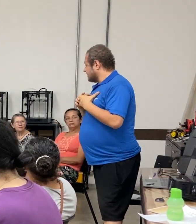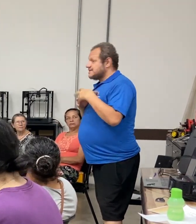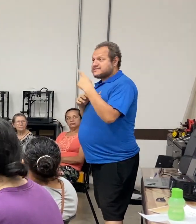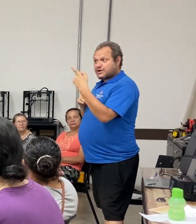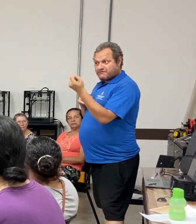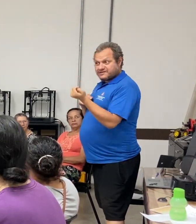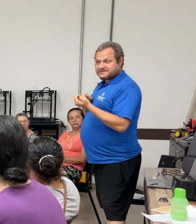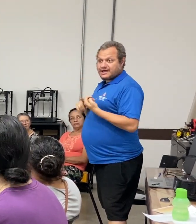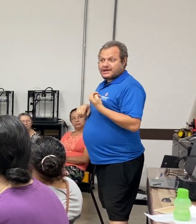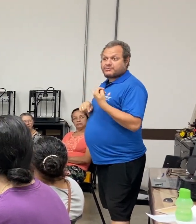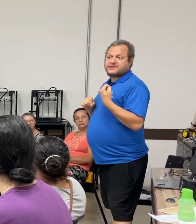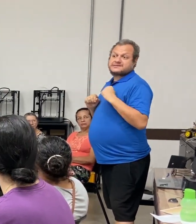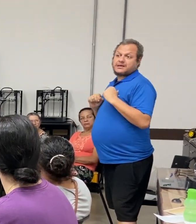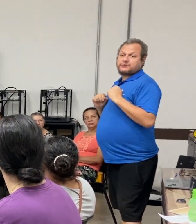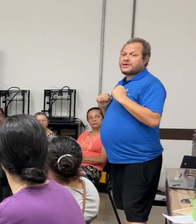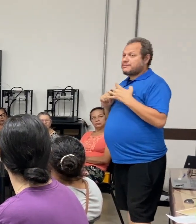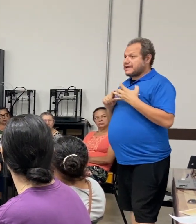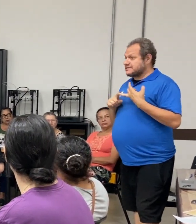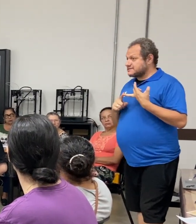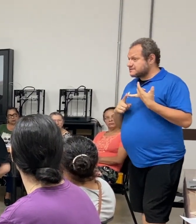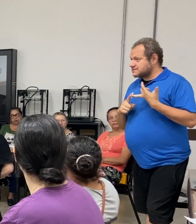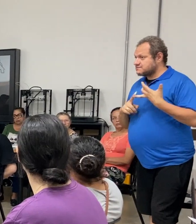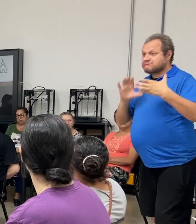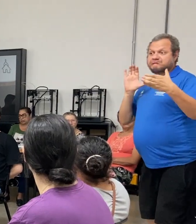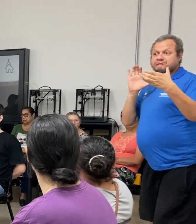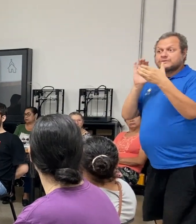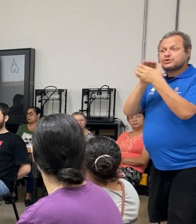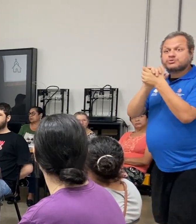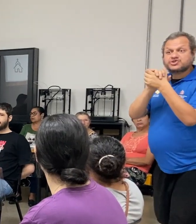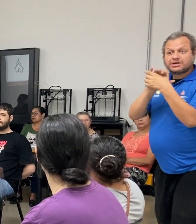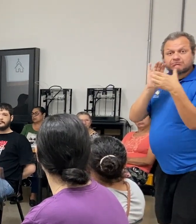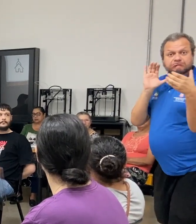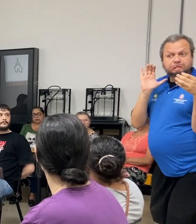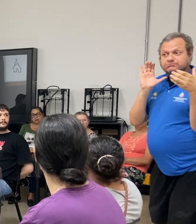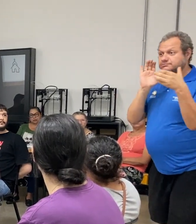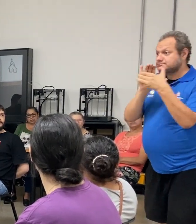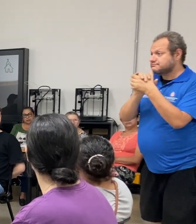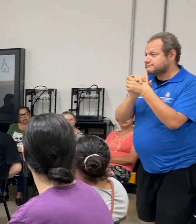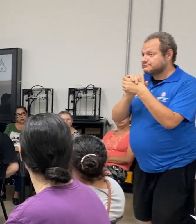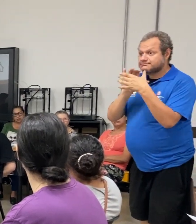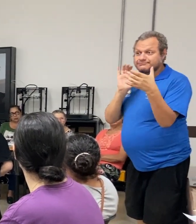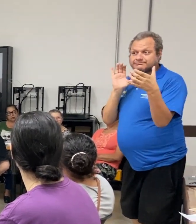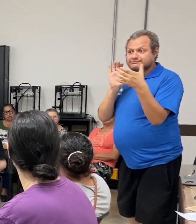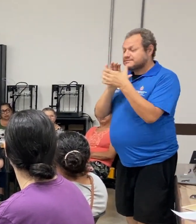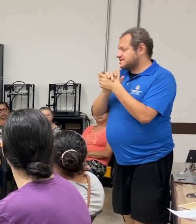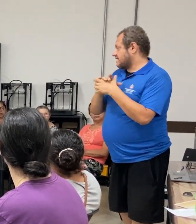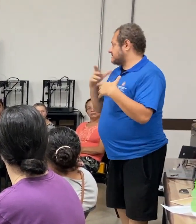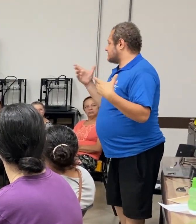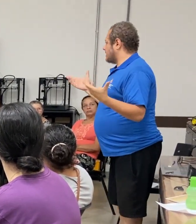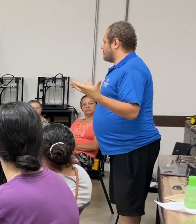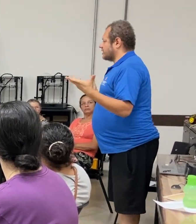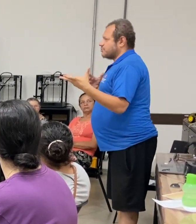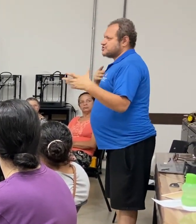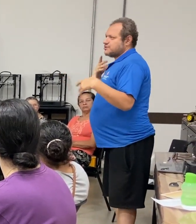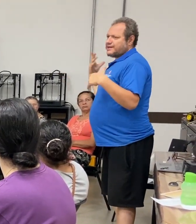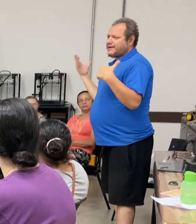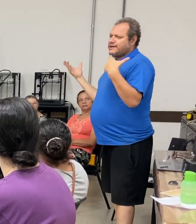Se confessar, por exemplo, o que mais? Podiam? Se casar, porque não podiam, né? Ter